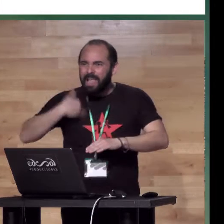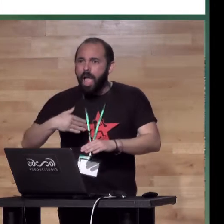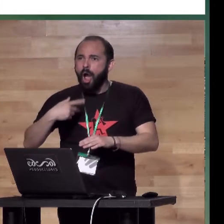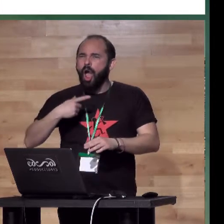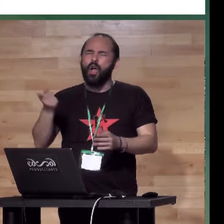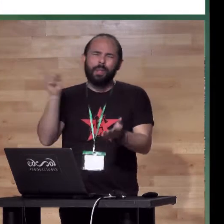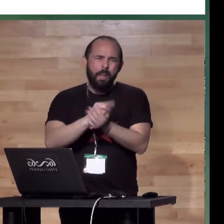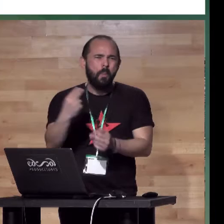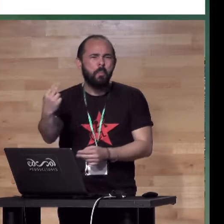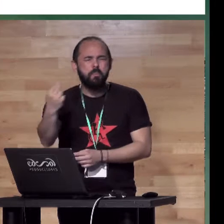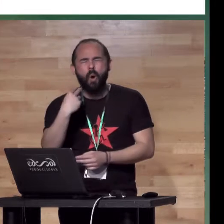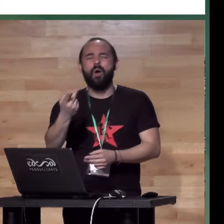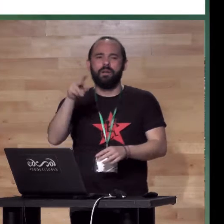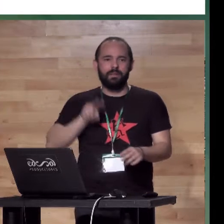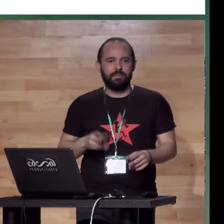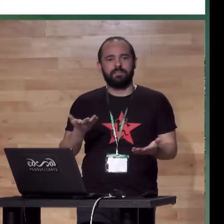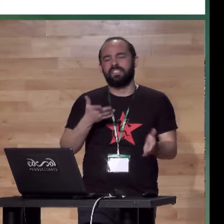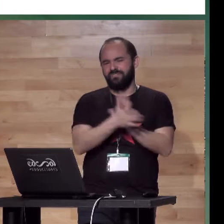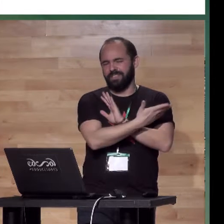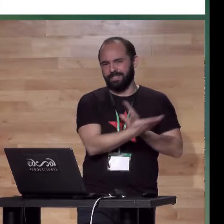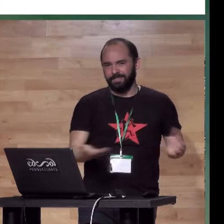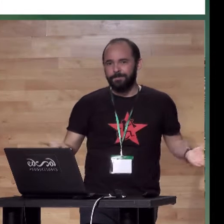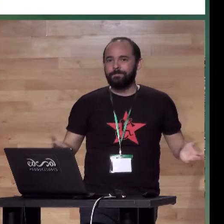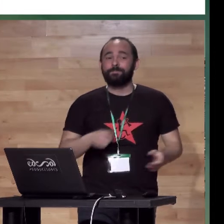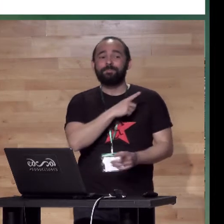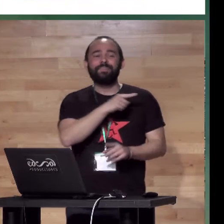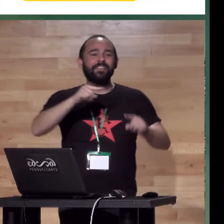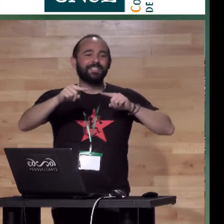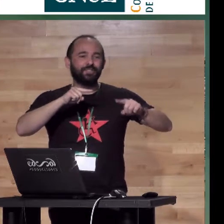Tenías ganas de que entrase y lo matase. ¡Pum! Un tiro. Vaya.